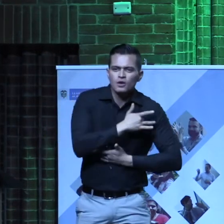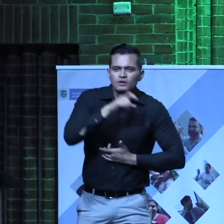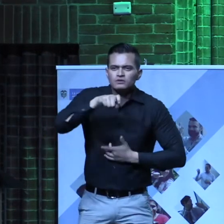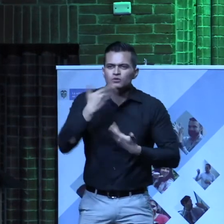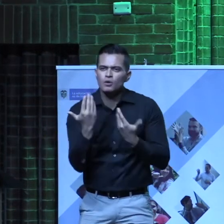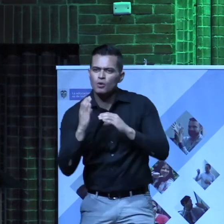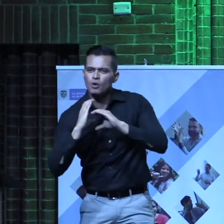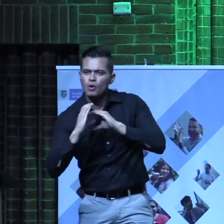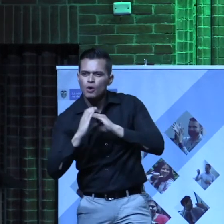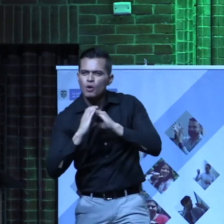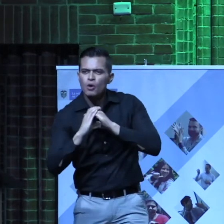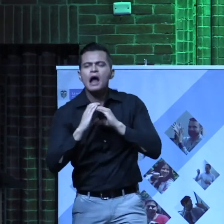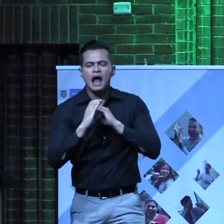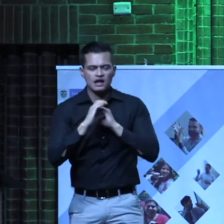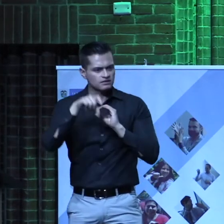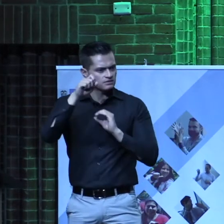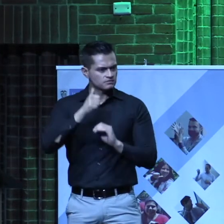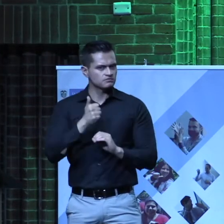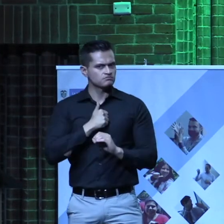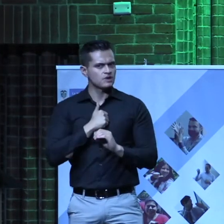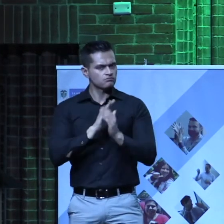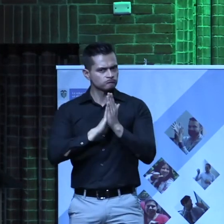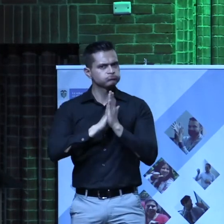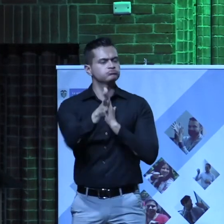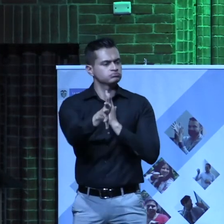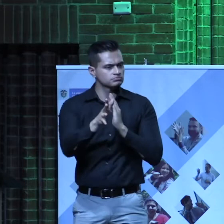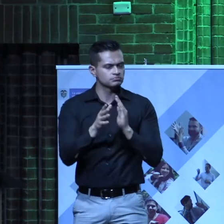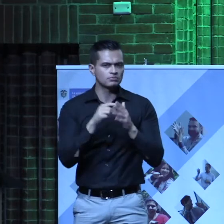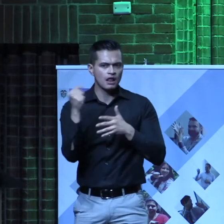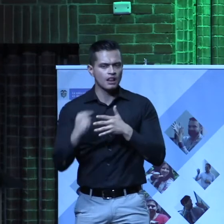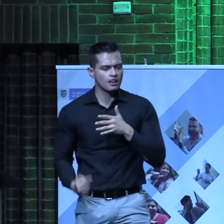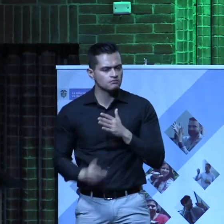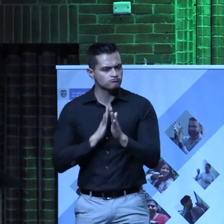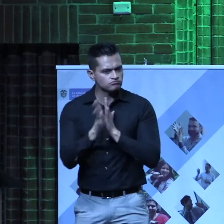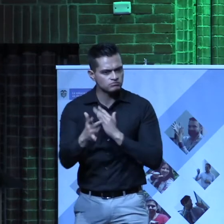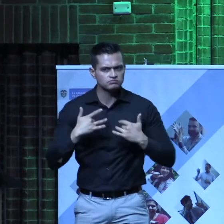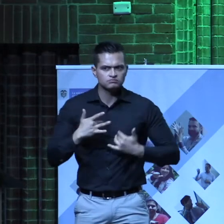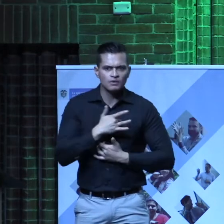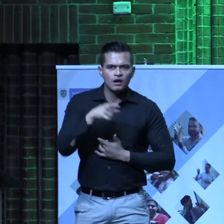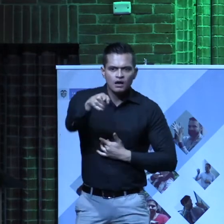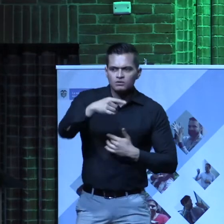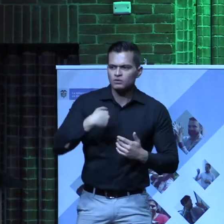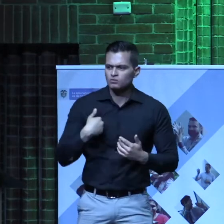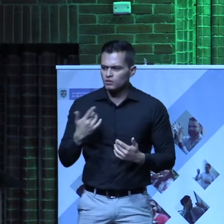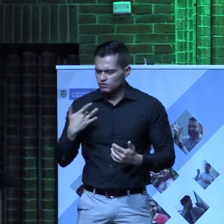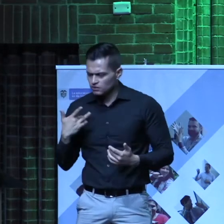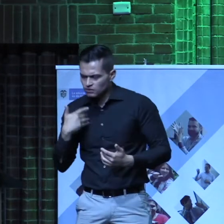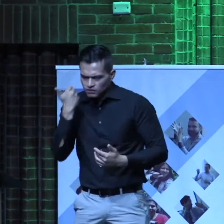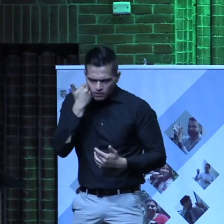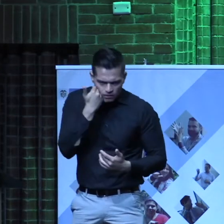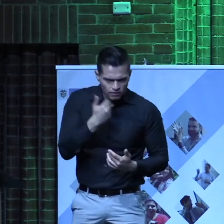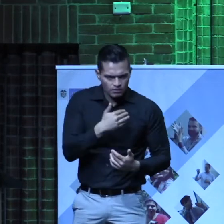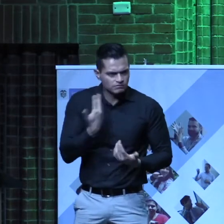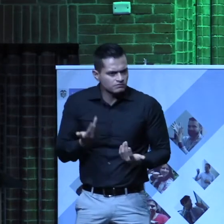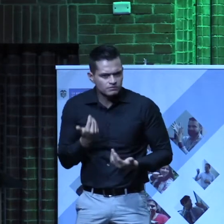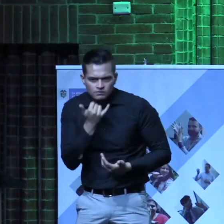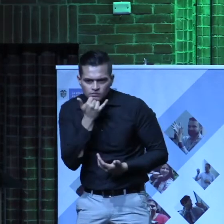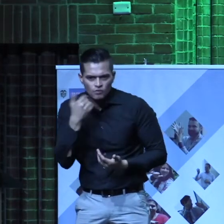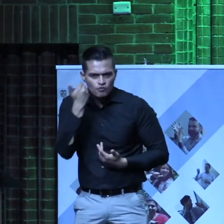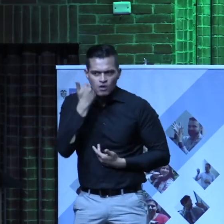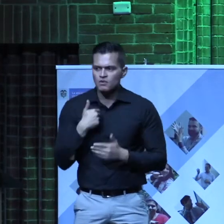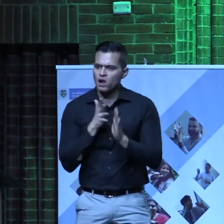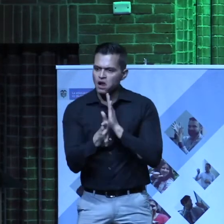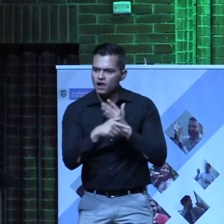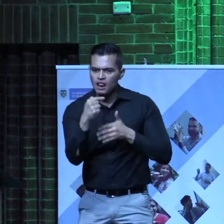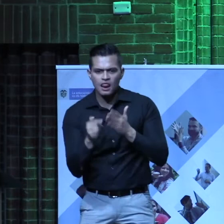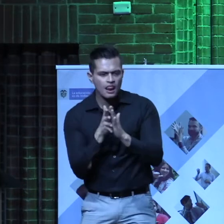comunicarle directamente a las personas, a los prestadores de salud, su sintomatología y sus necesidades. Y